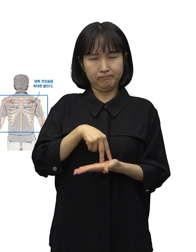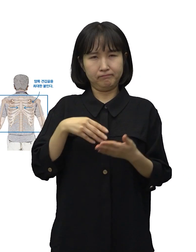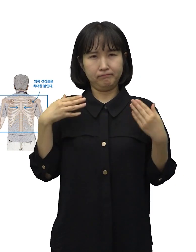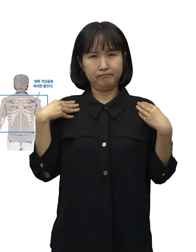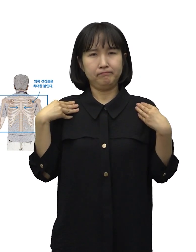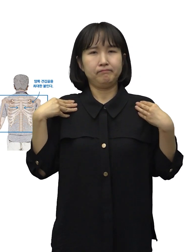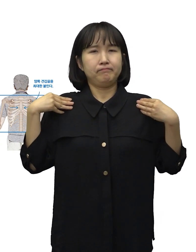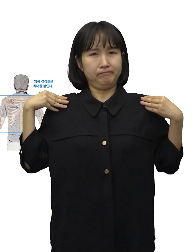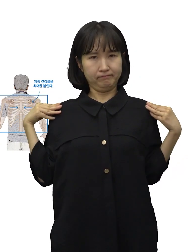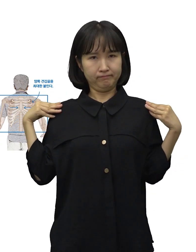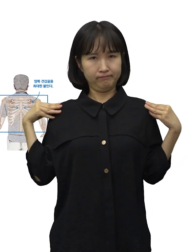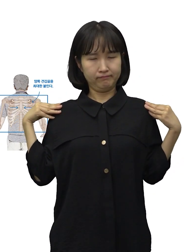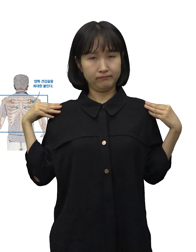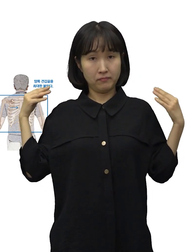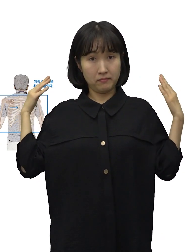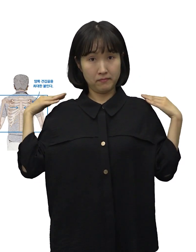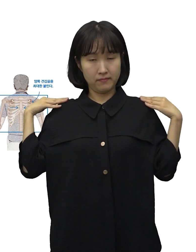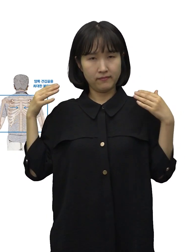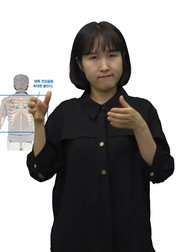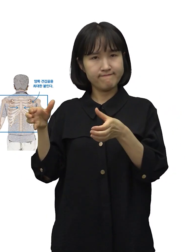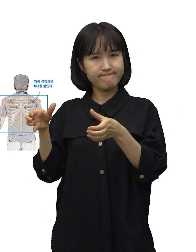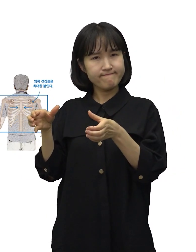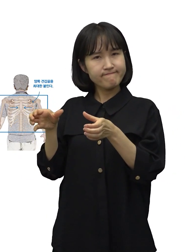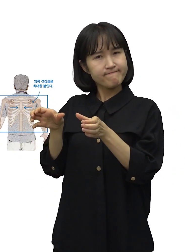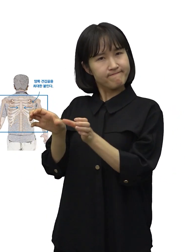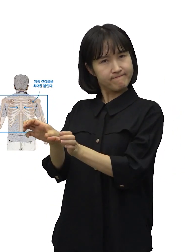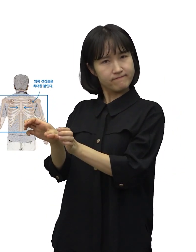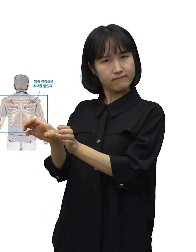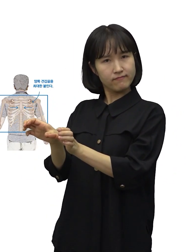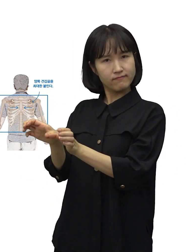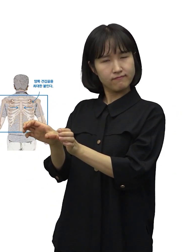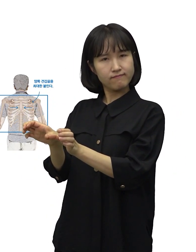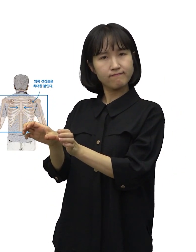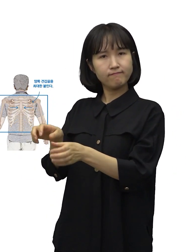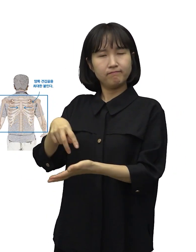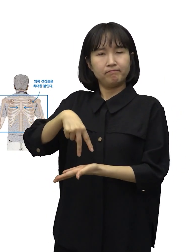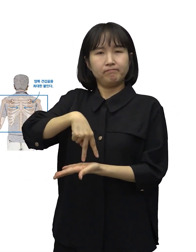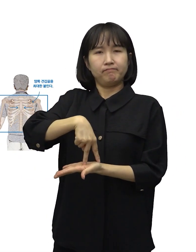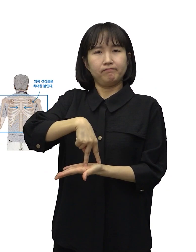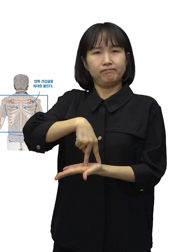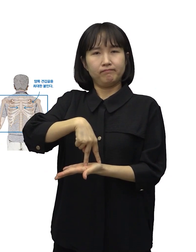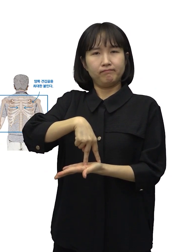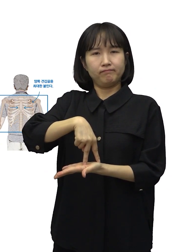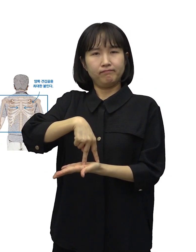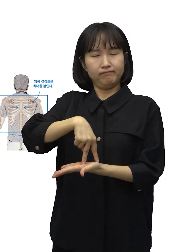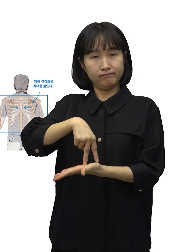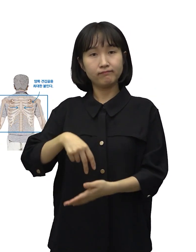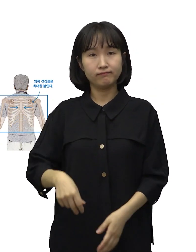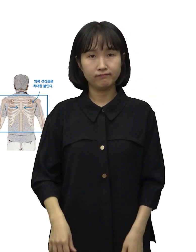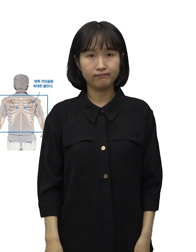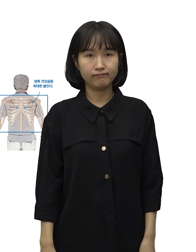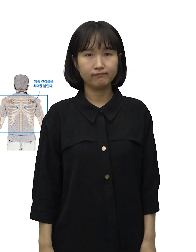올리고 등 양쪽에 견갑골을 붙인다는 느낌으로 어깨를 뒤로 젖힙니다.